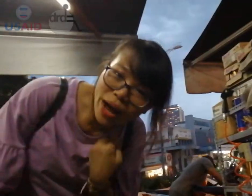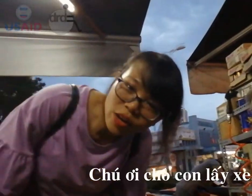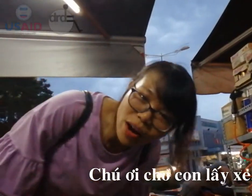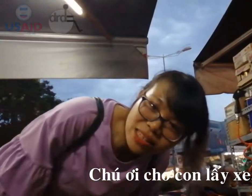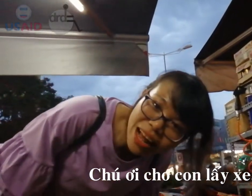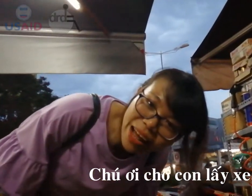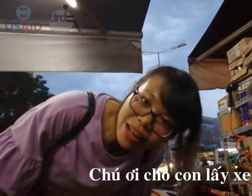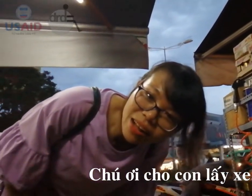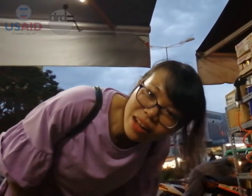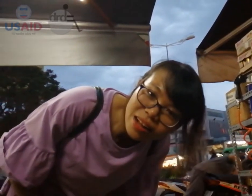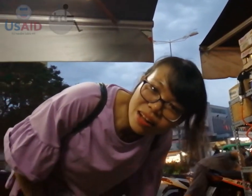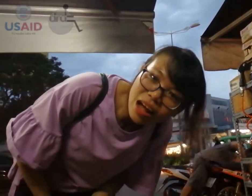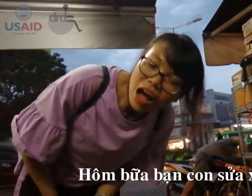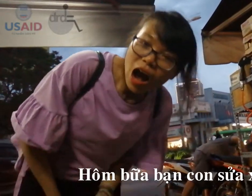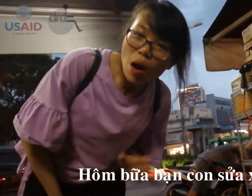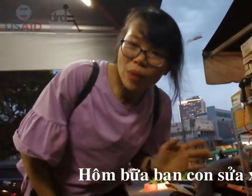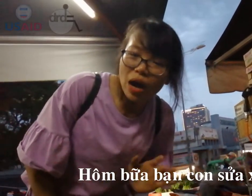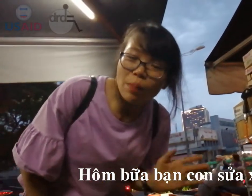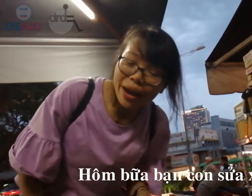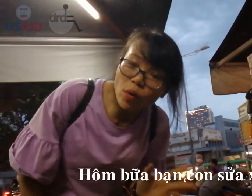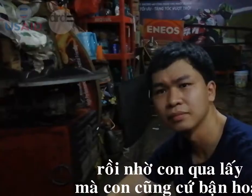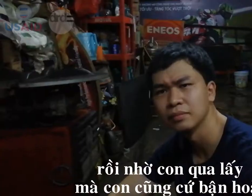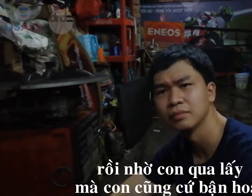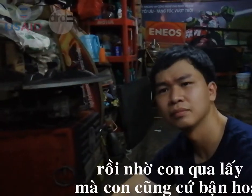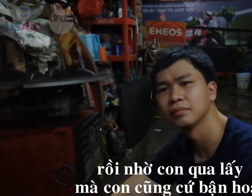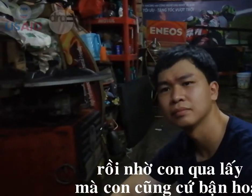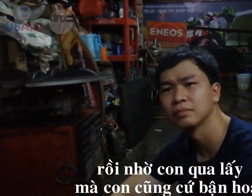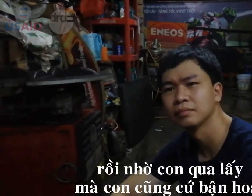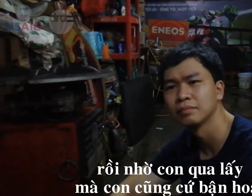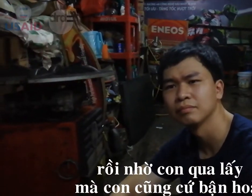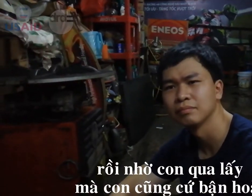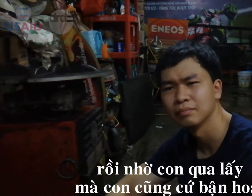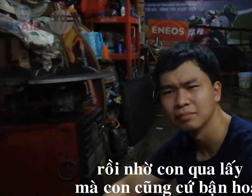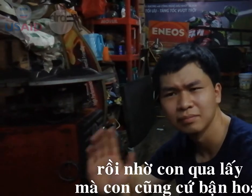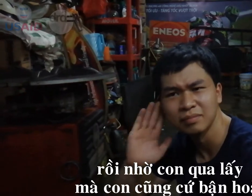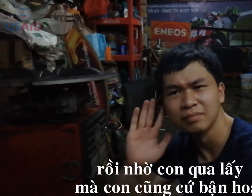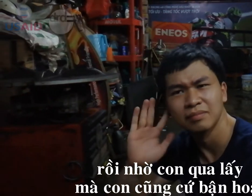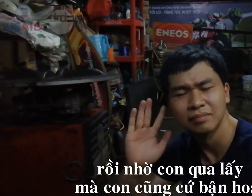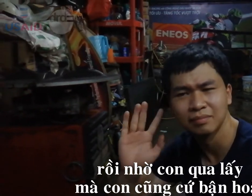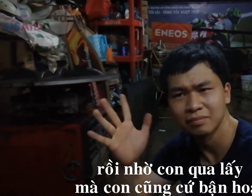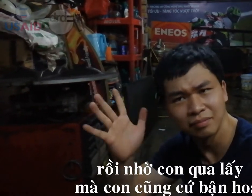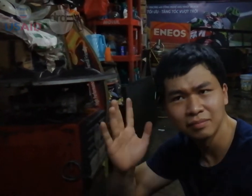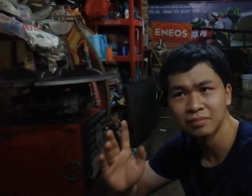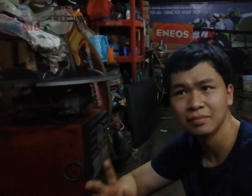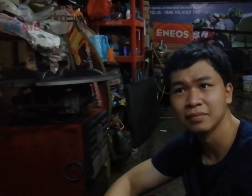Chưa, cho con lấy xe. Hôm bữa bạn con sửa xe rồi nhờ con qua lấy mà con cũng cứ bận hoài.